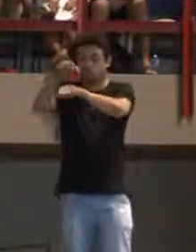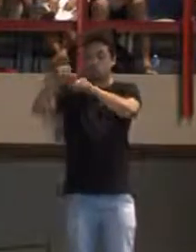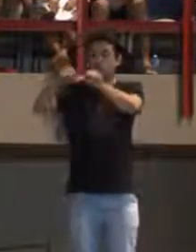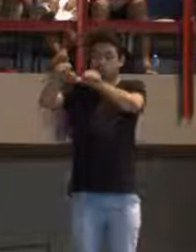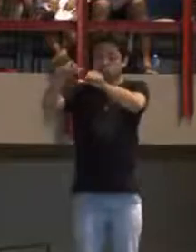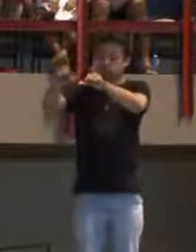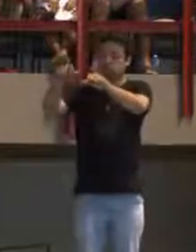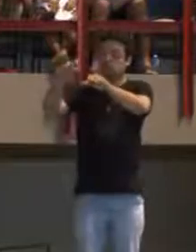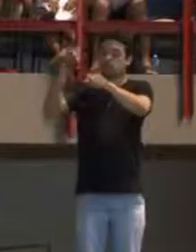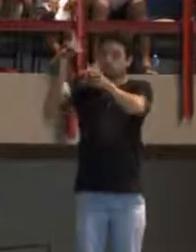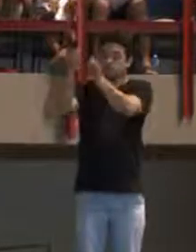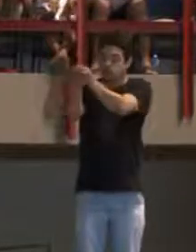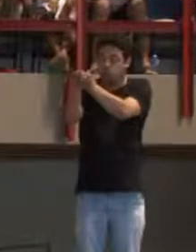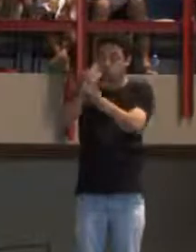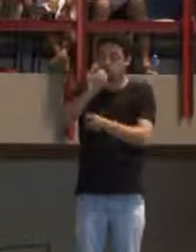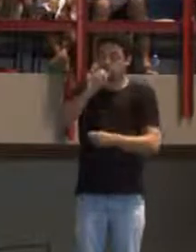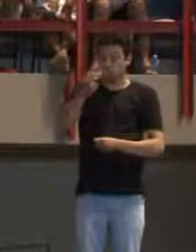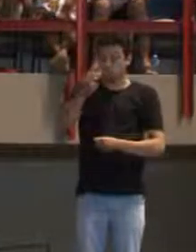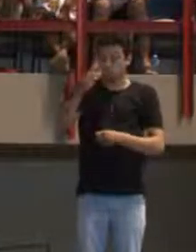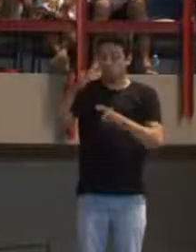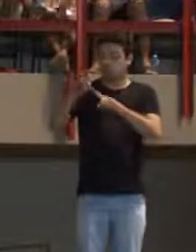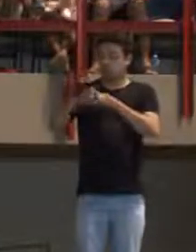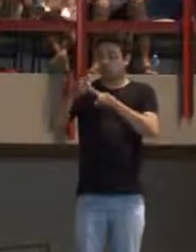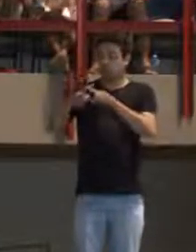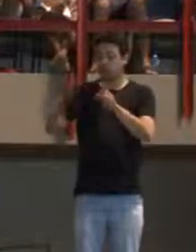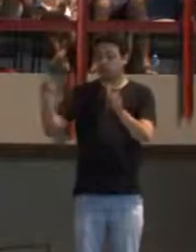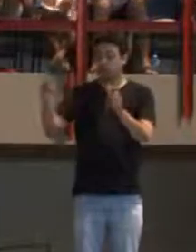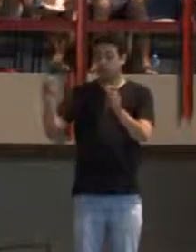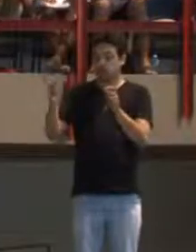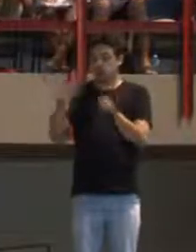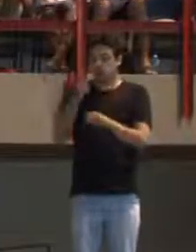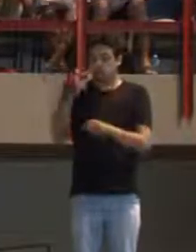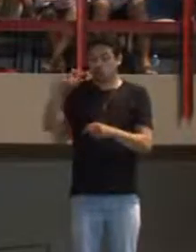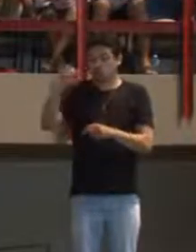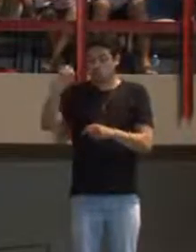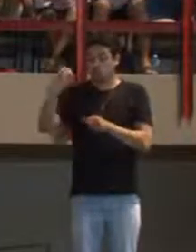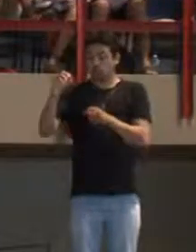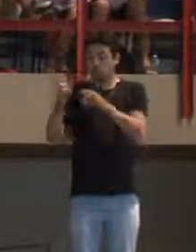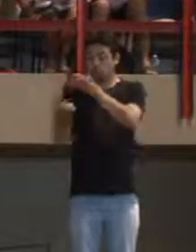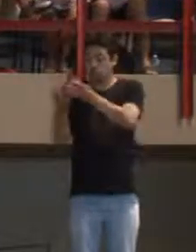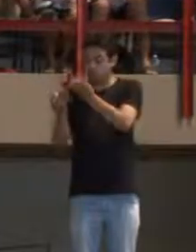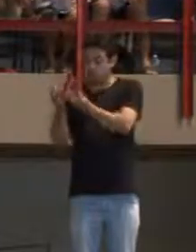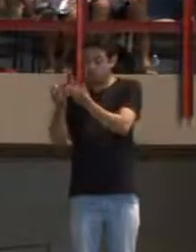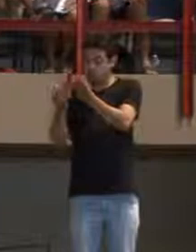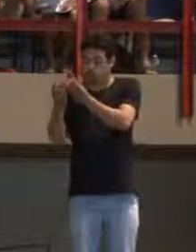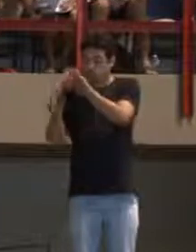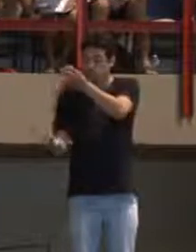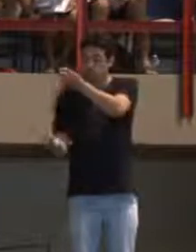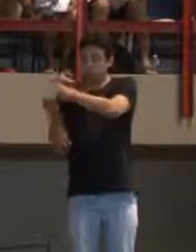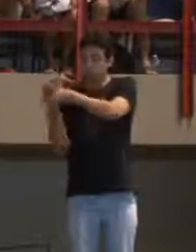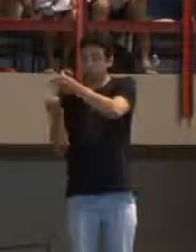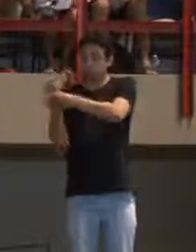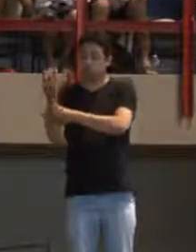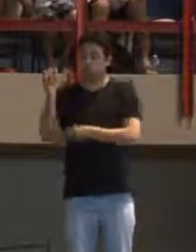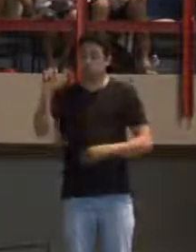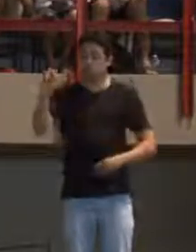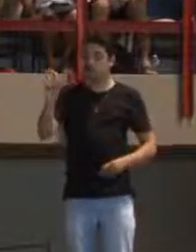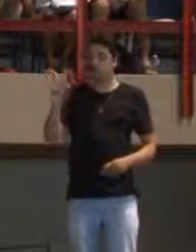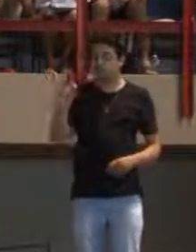quem? Com oxigênio. A queima do hidrogênio, então, vai formar o quê? A queima do hidrogênio vai formar o quê,